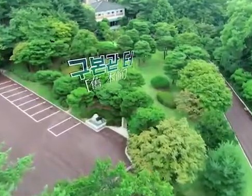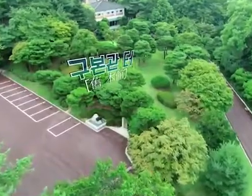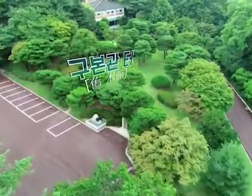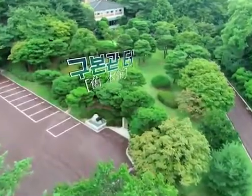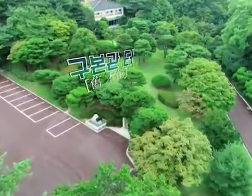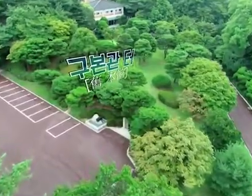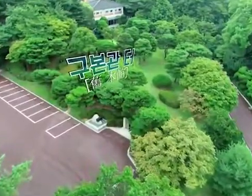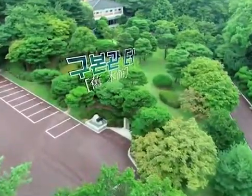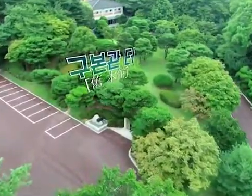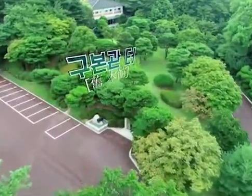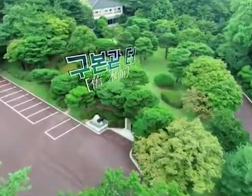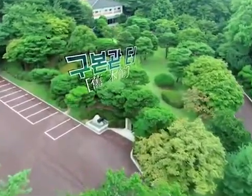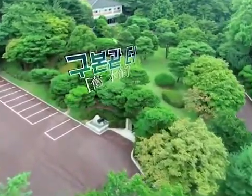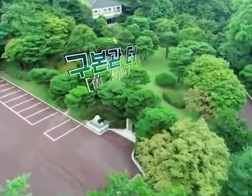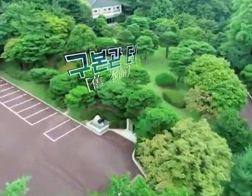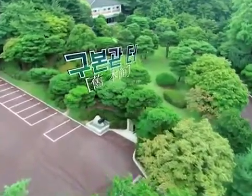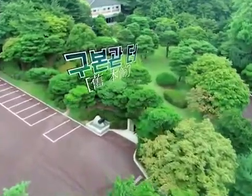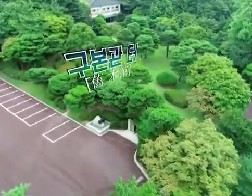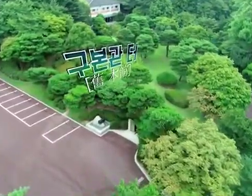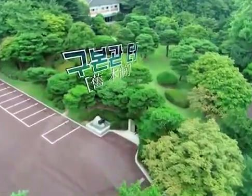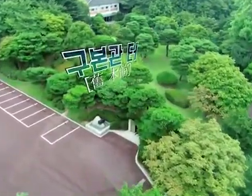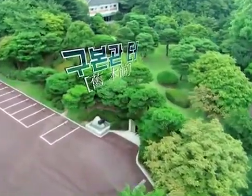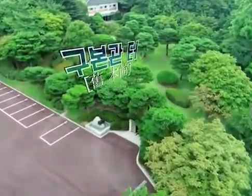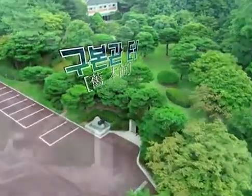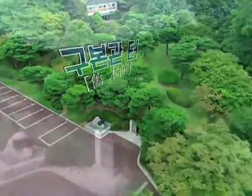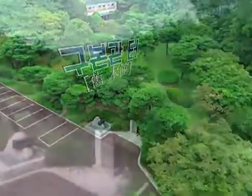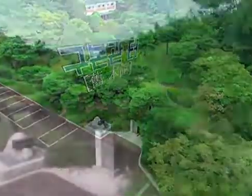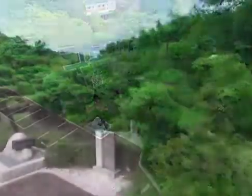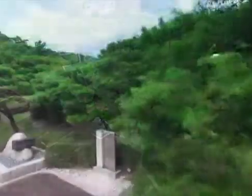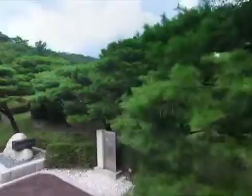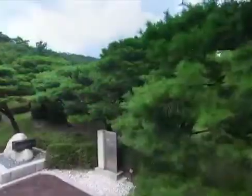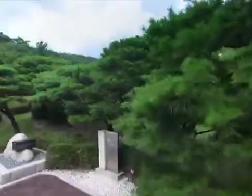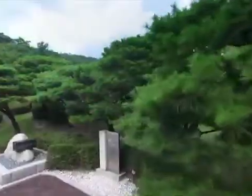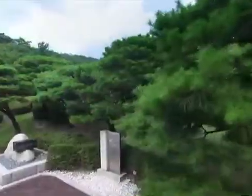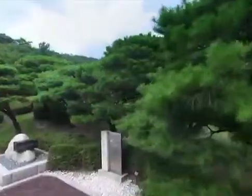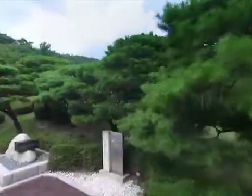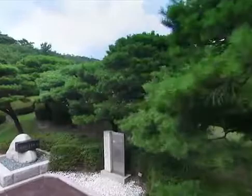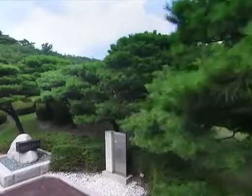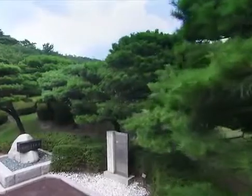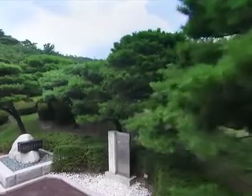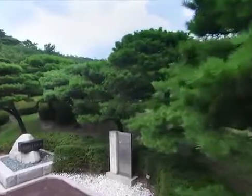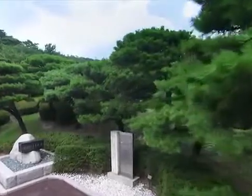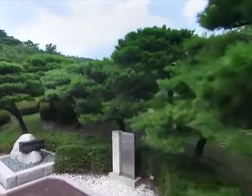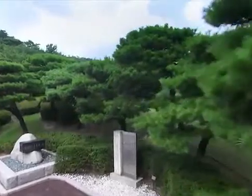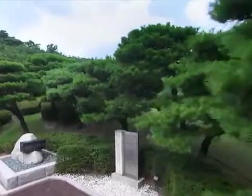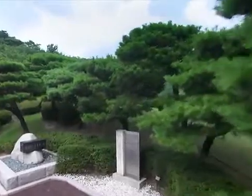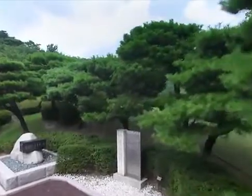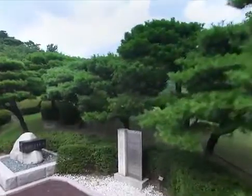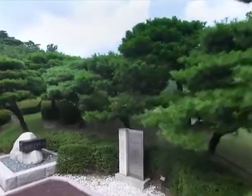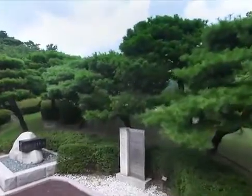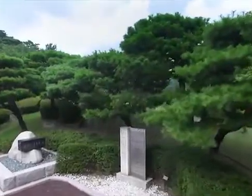주차장 옆에 정원이 넓게 자리해 있고 주차장과 인접한 부분에 표석과 비석이 세워져 있다.